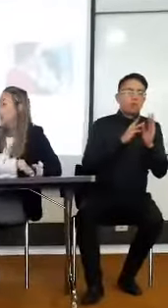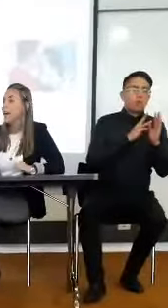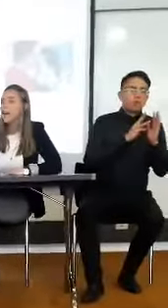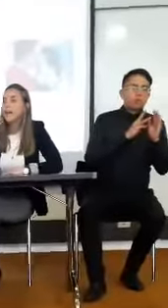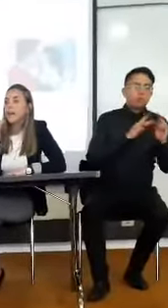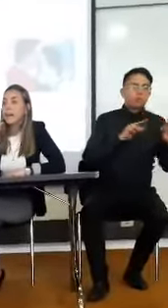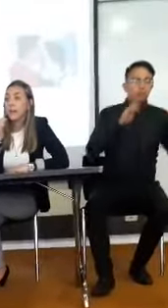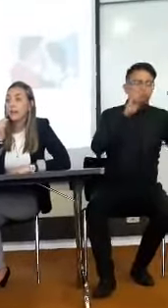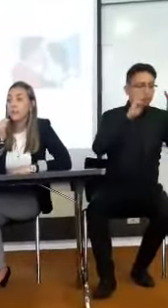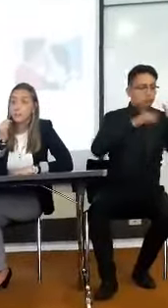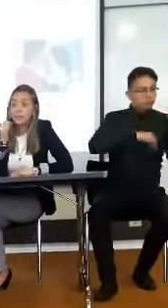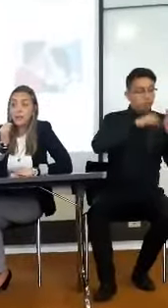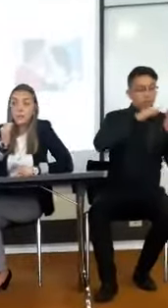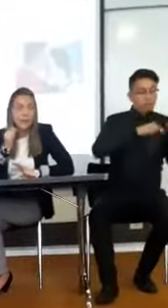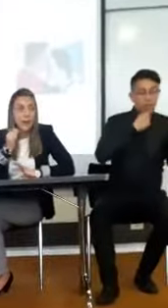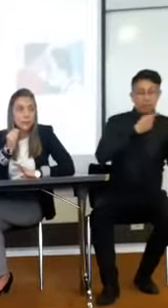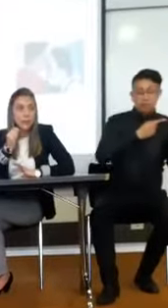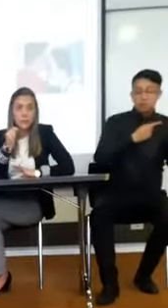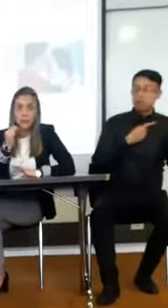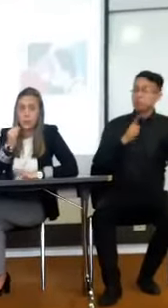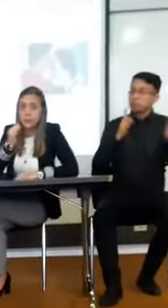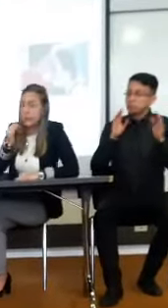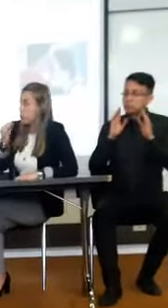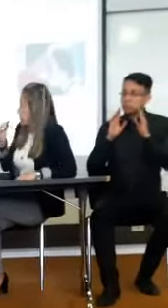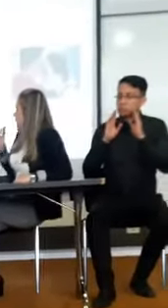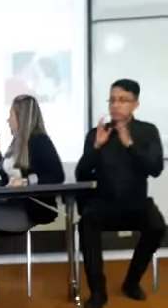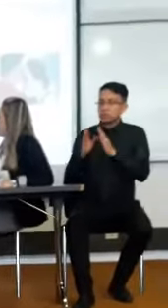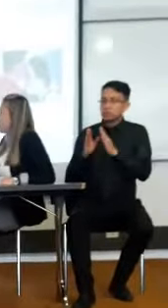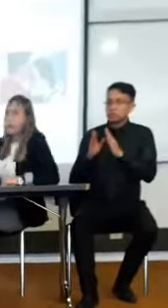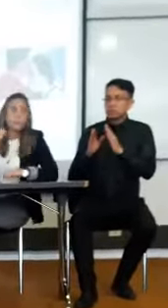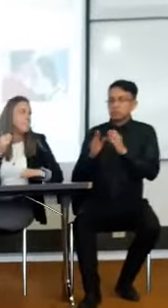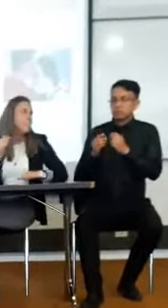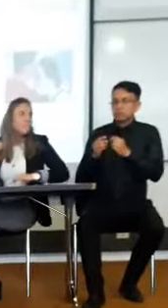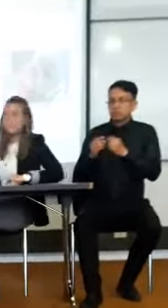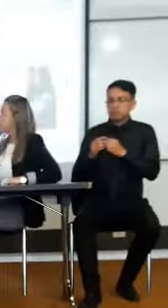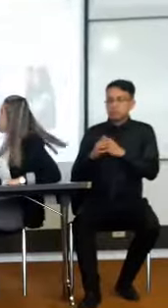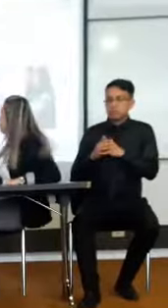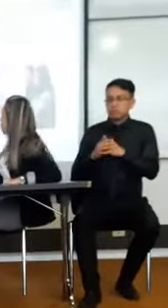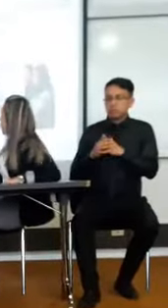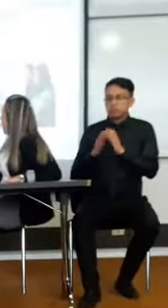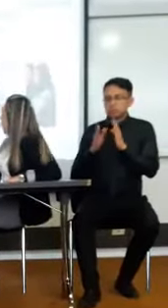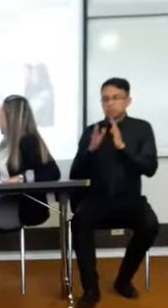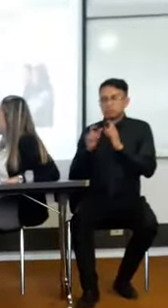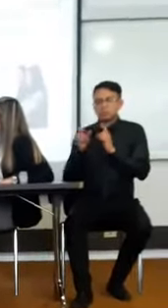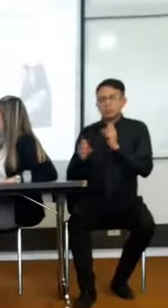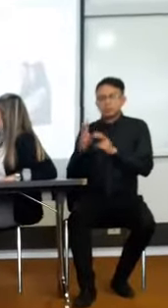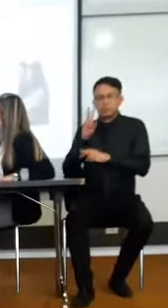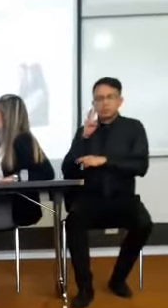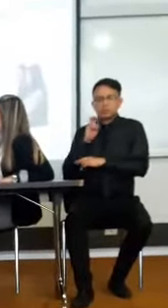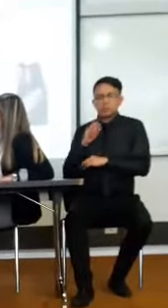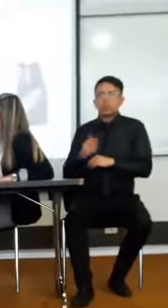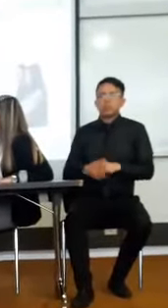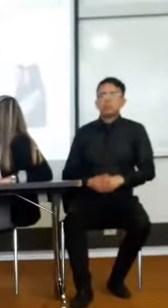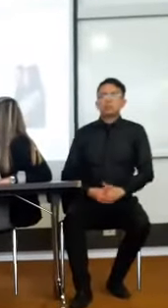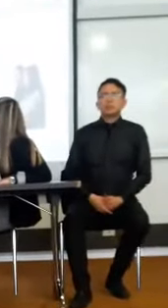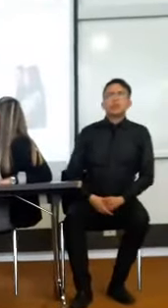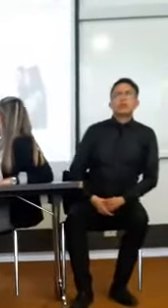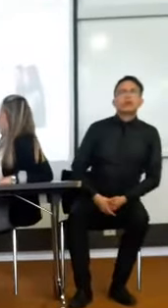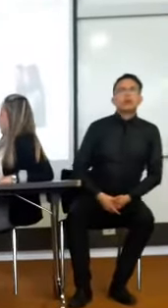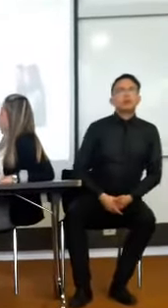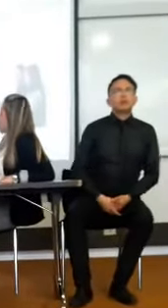nos pide pues las necesidades de las personas en salud sexual y reproductiva. Bien. Entonces, frente a esto, pues